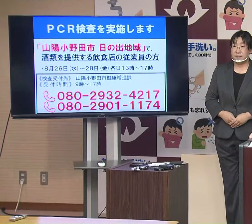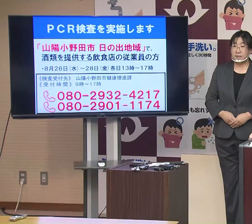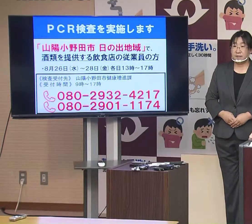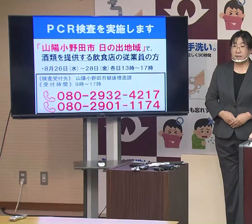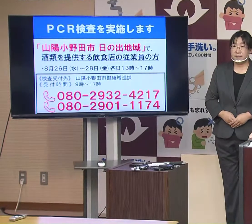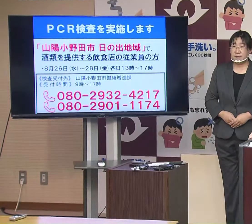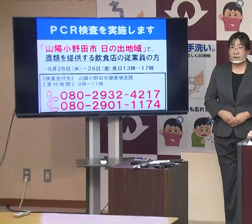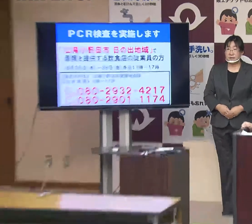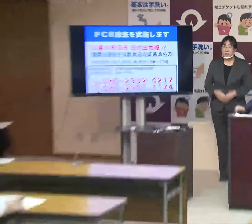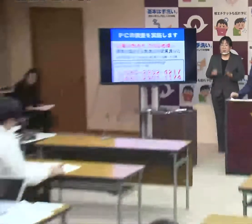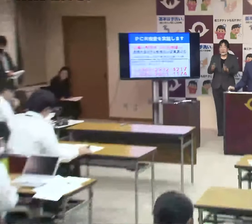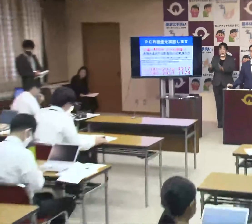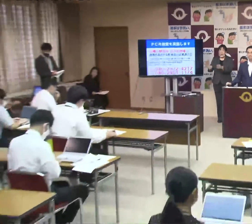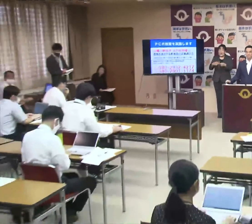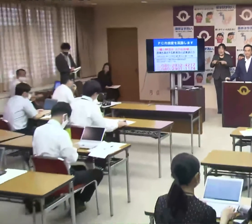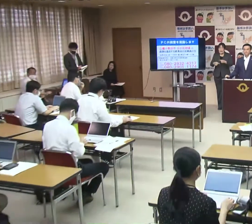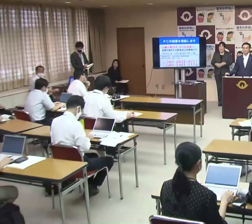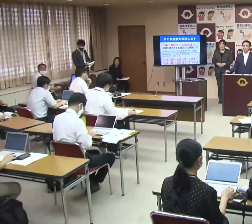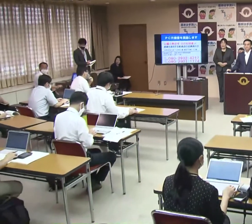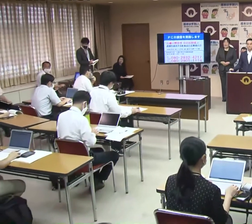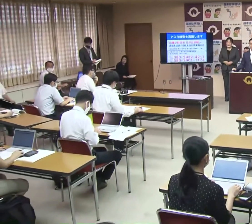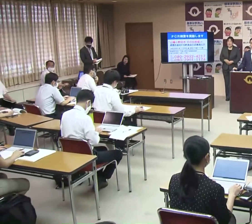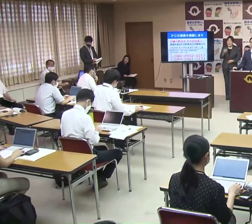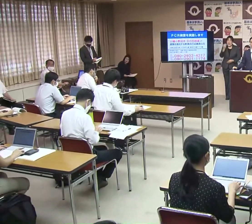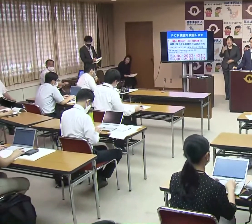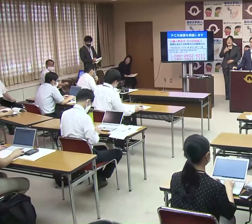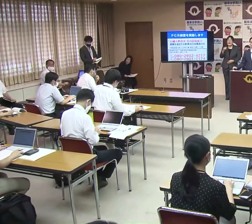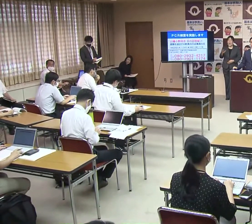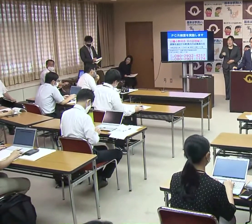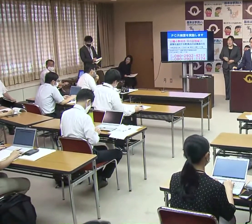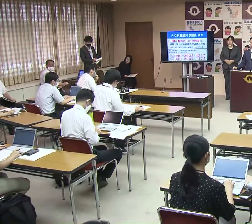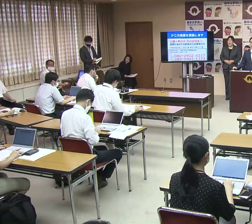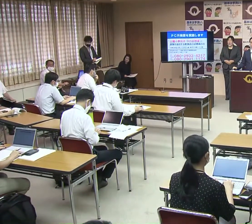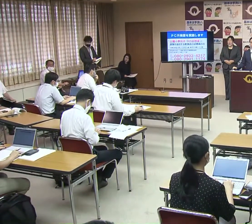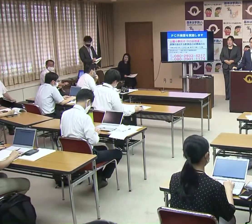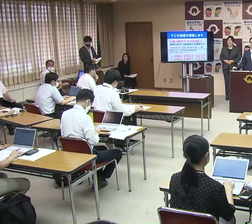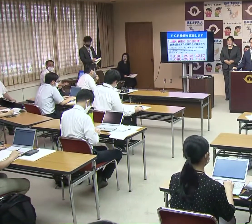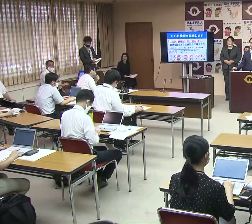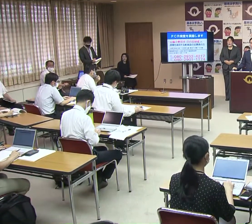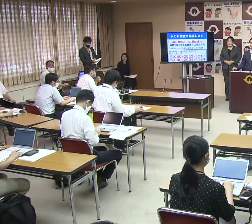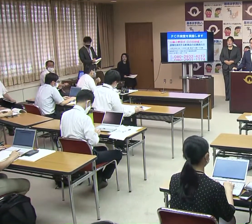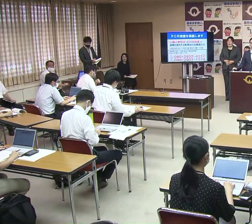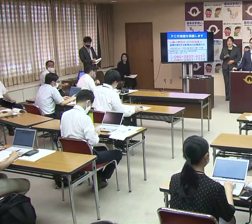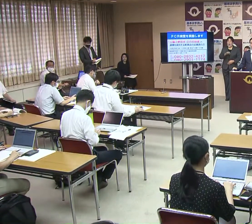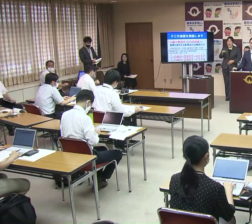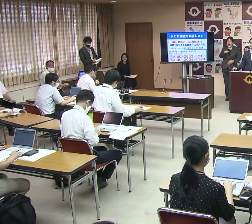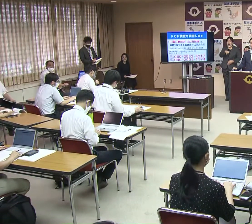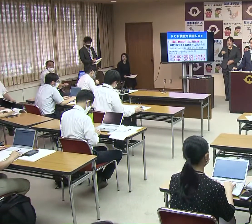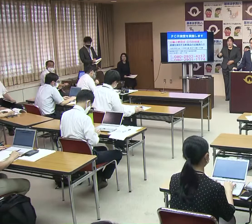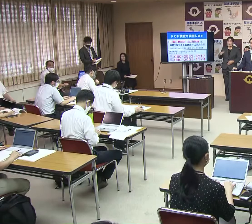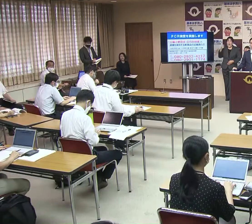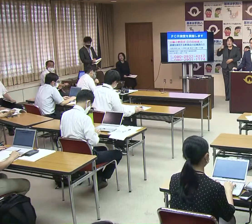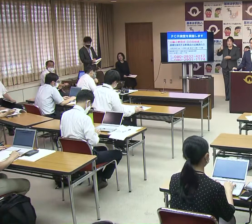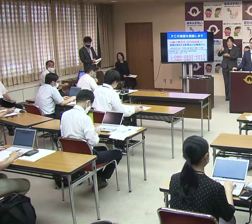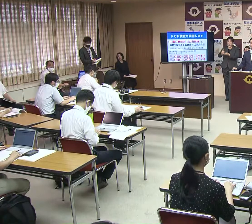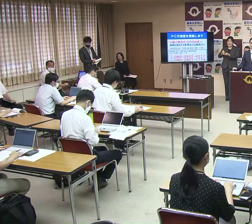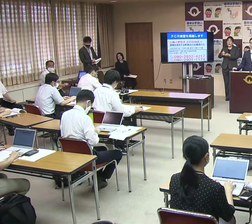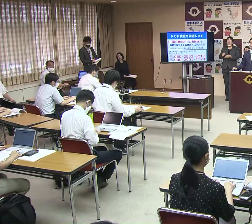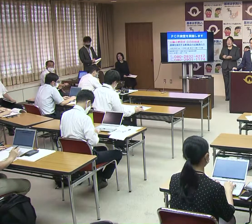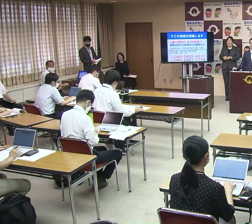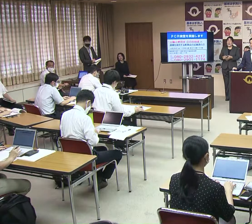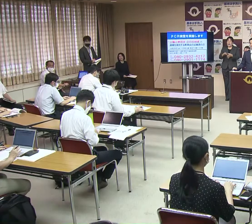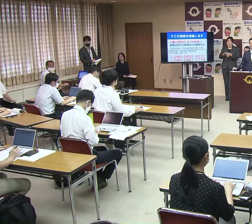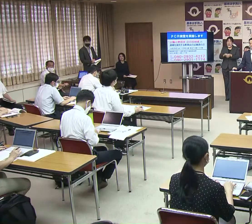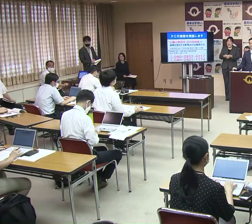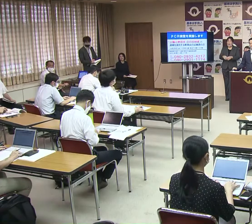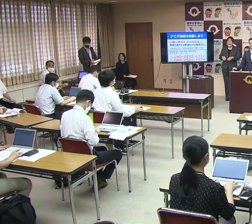別件ですが、やっていただきたいことがあります。安倍総理大臣の在任最長についてですが、